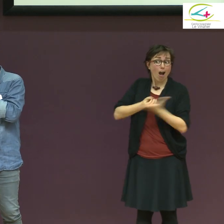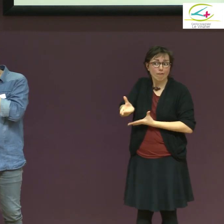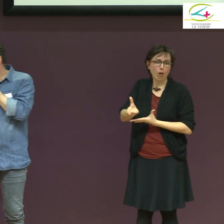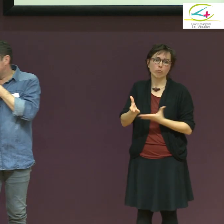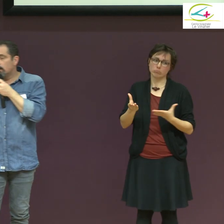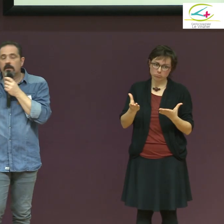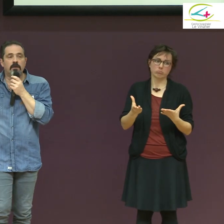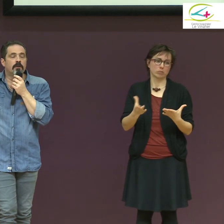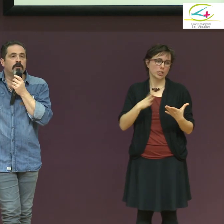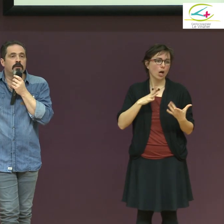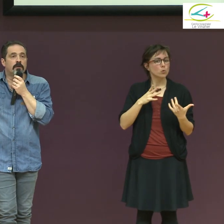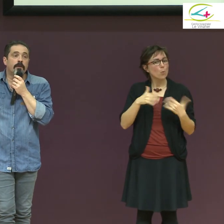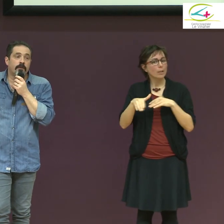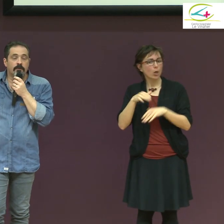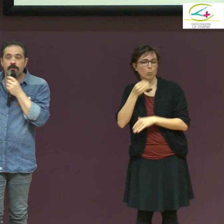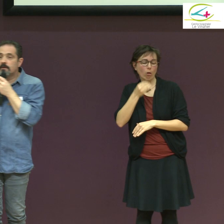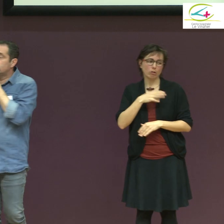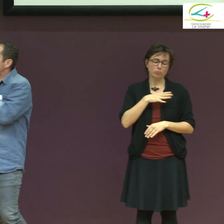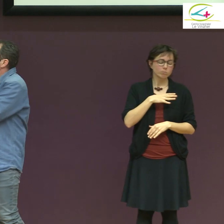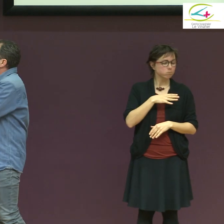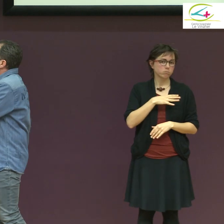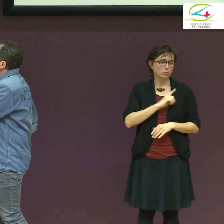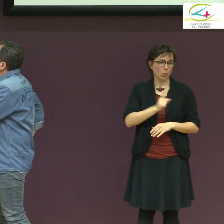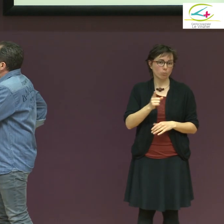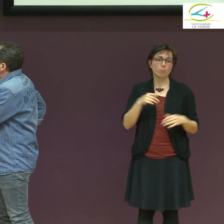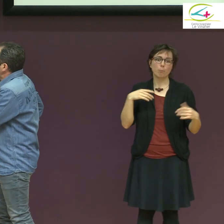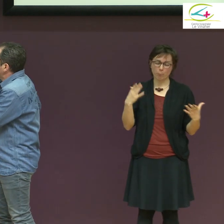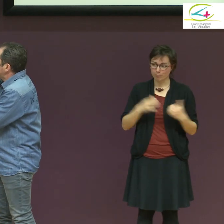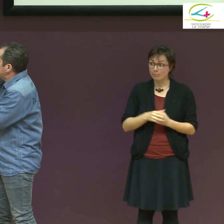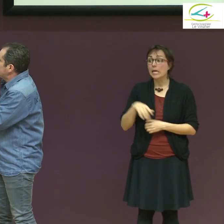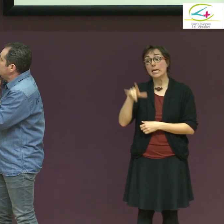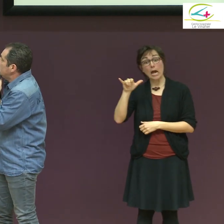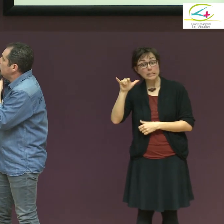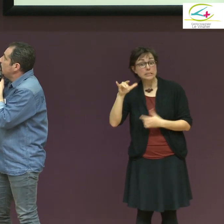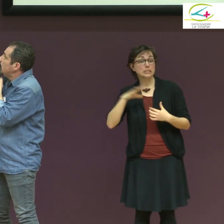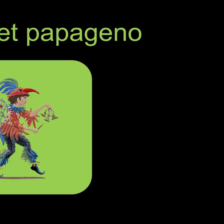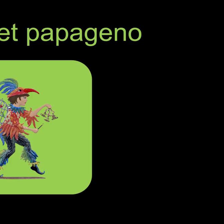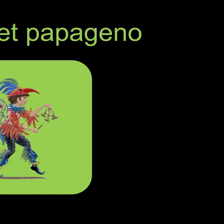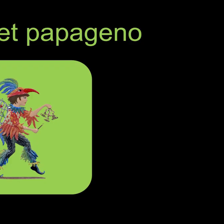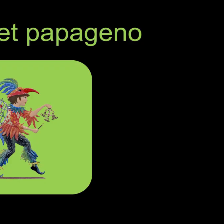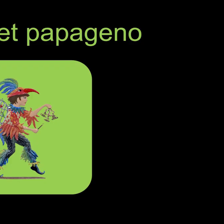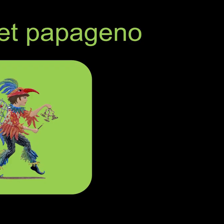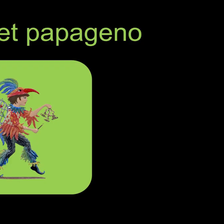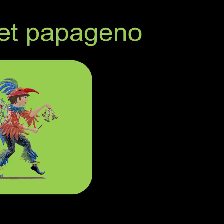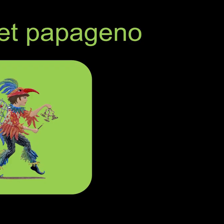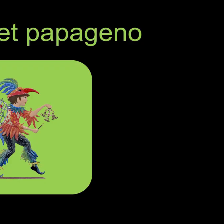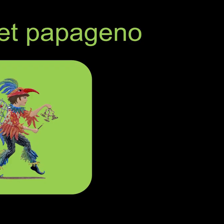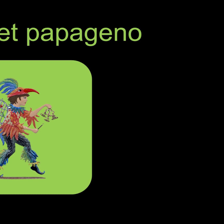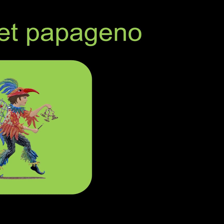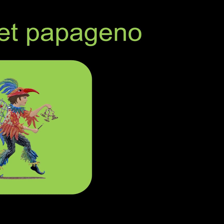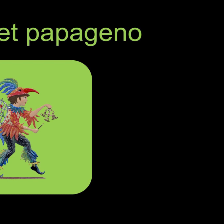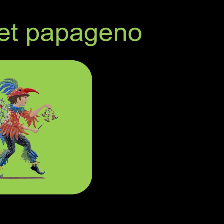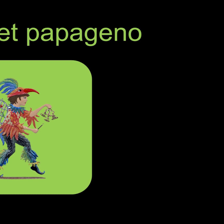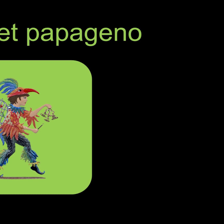on a. Alors ça se trouve que ça se fait à Lille aussi, enfin pas qu'à Lille, hein, c'est né de Lille. Il y a Charles-Édouard Notre-Dame qui a créé